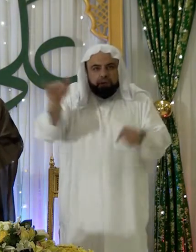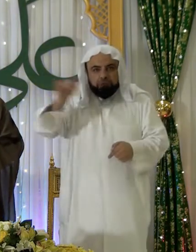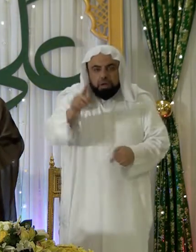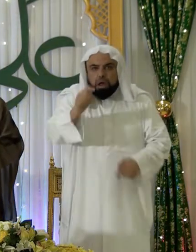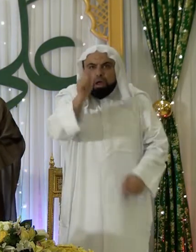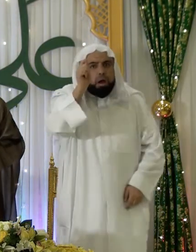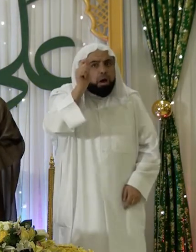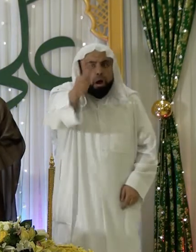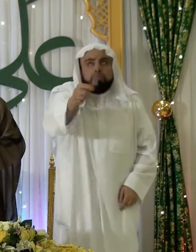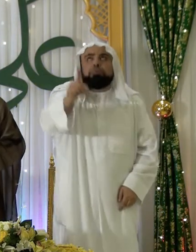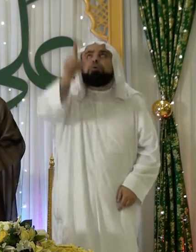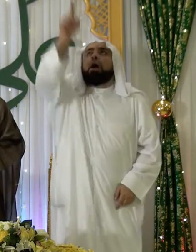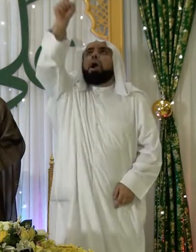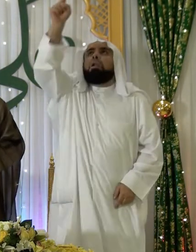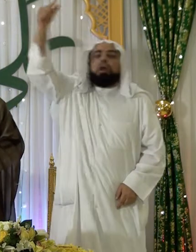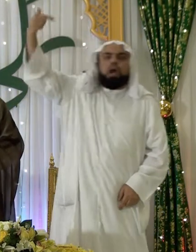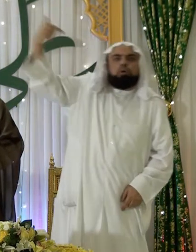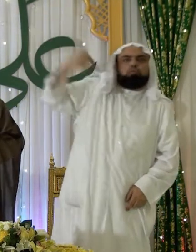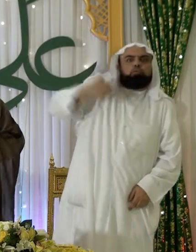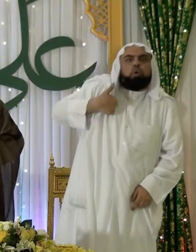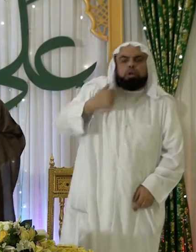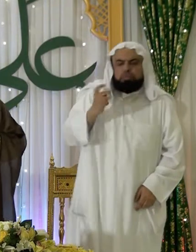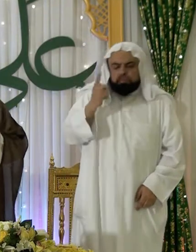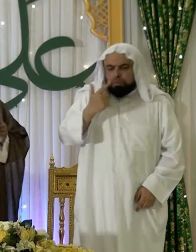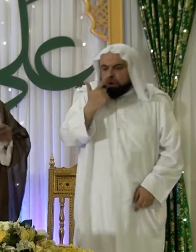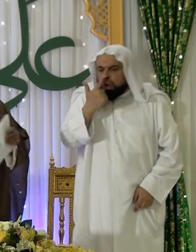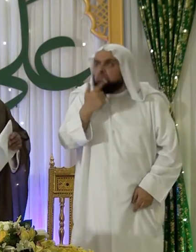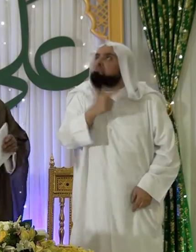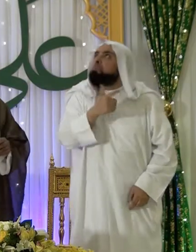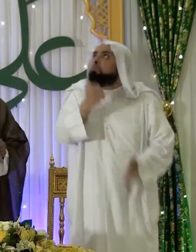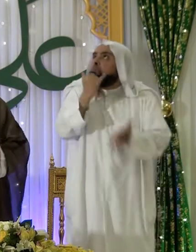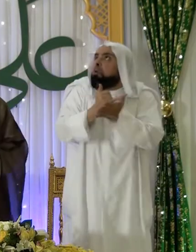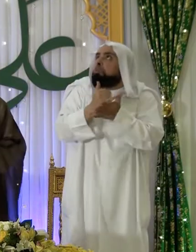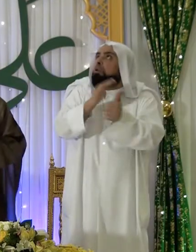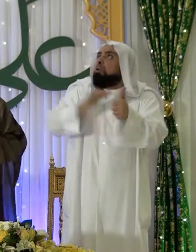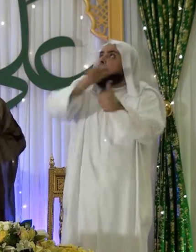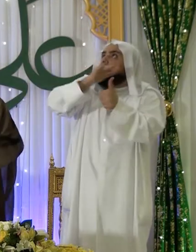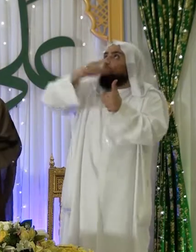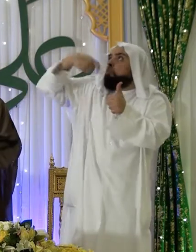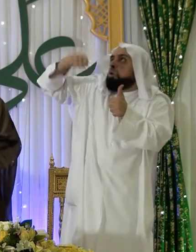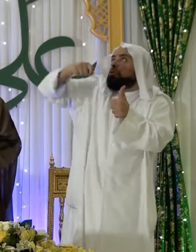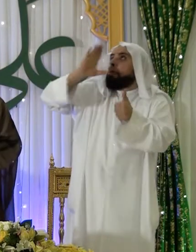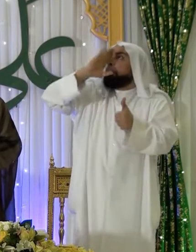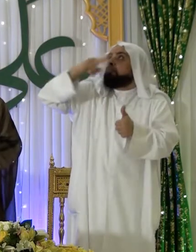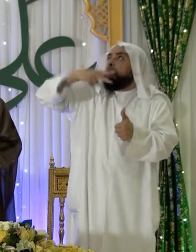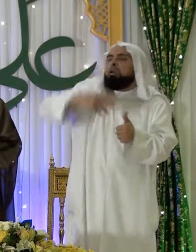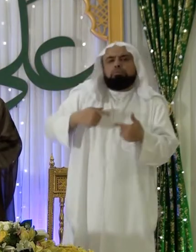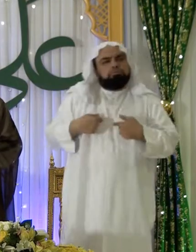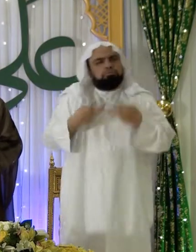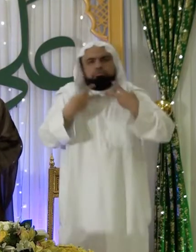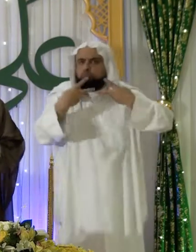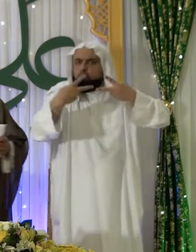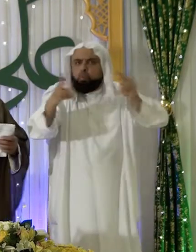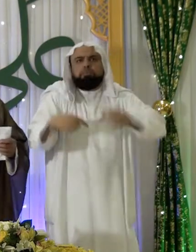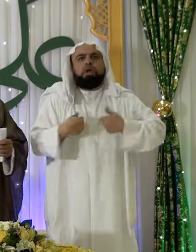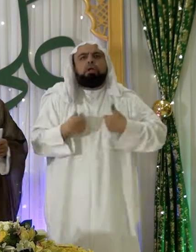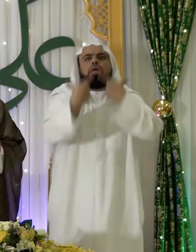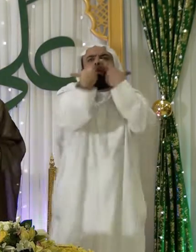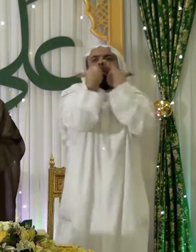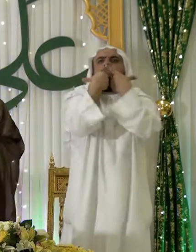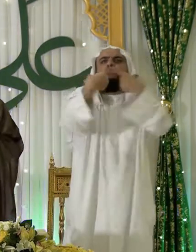الله سبحانه وتعالى يعد تلك الشخصية إلى تلك المهمة.